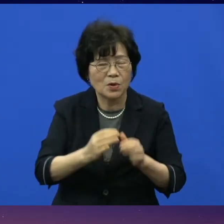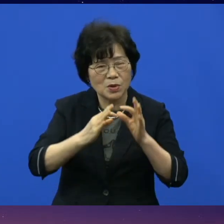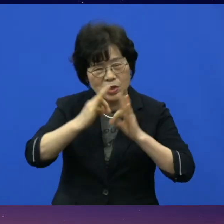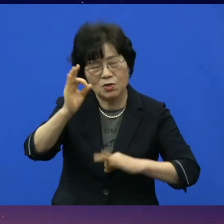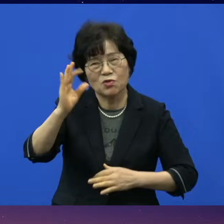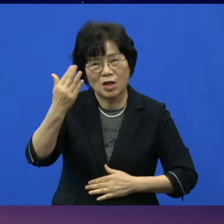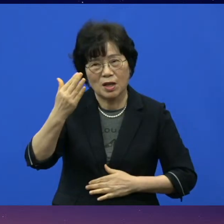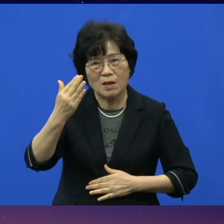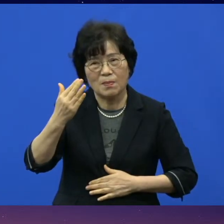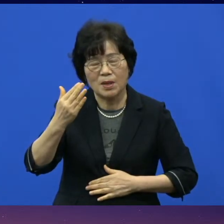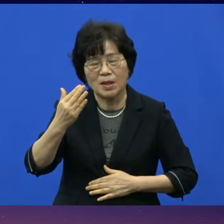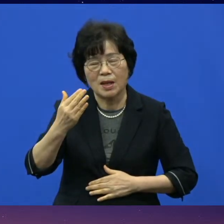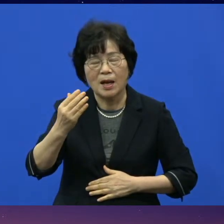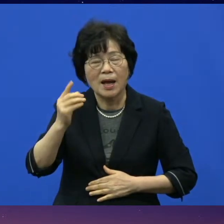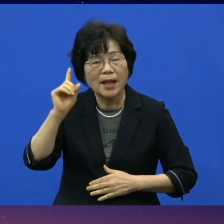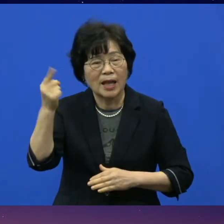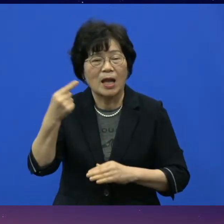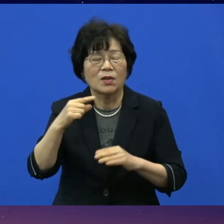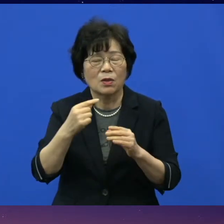그도 질그릇이에요.